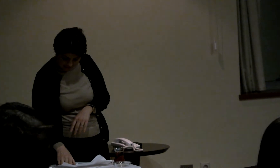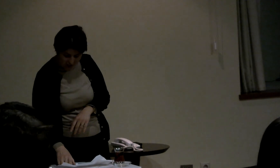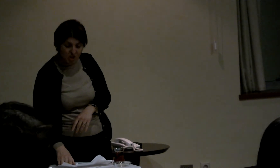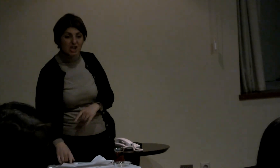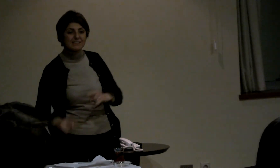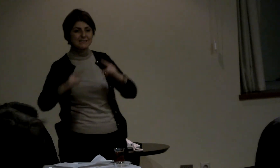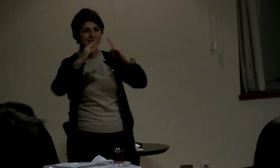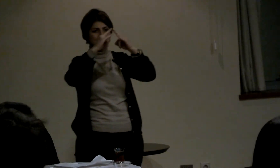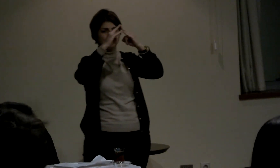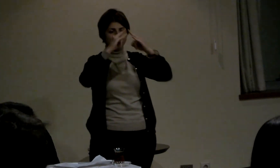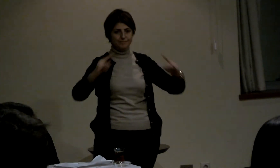Çadır